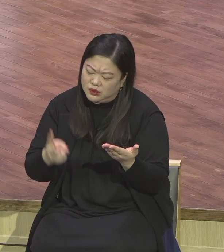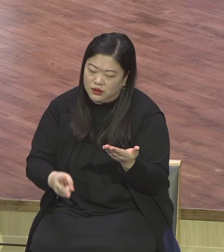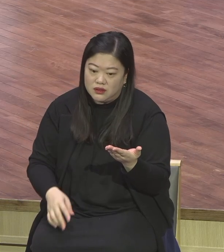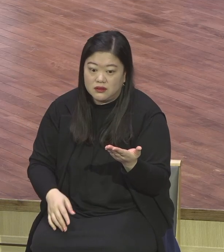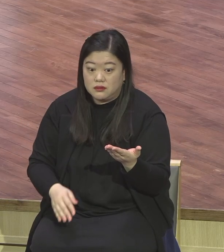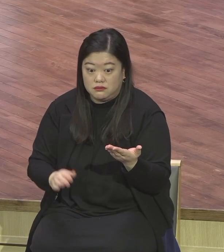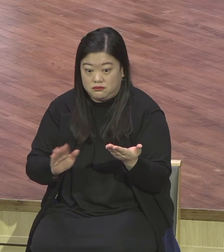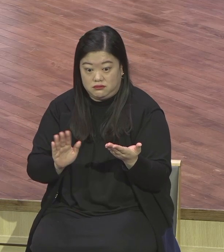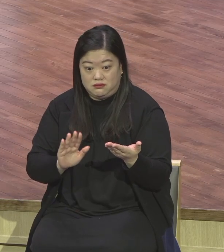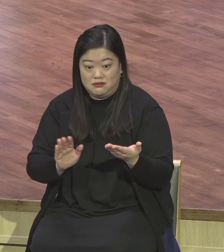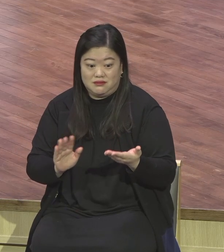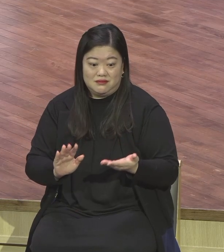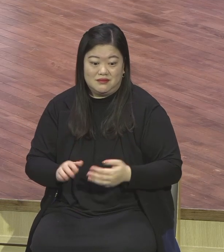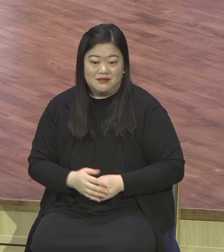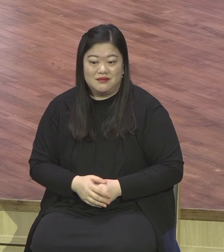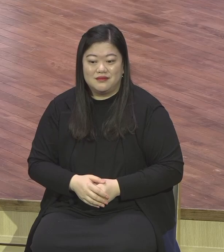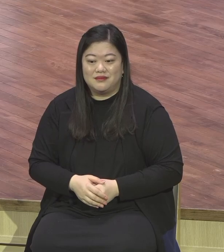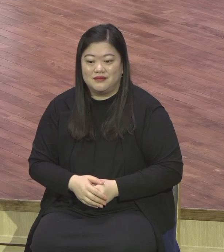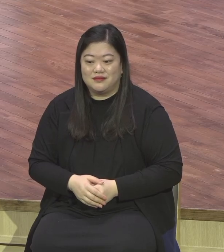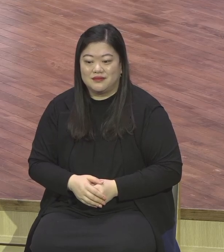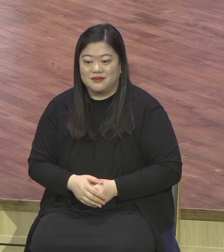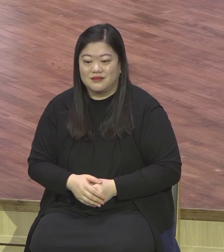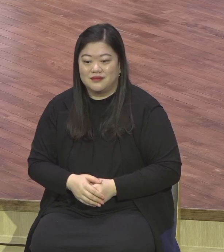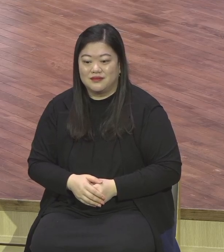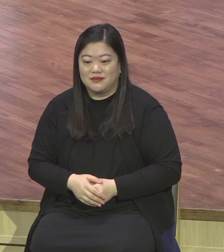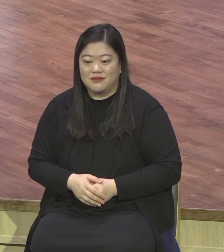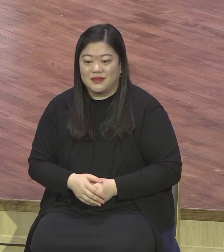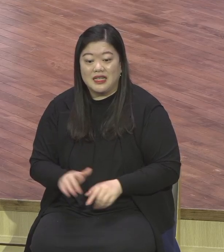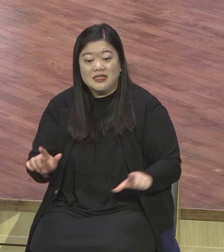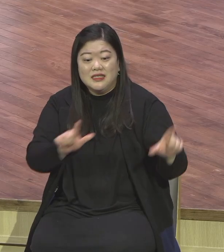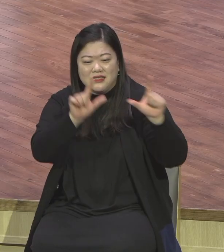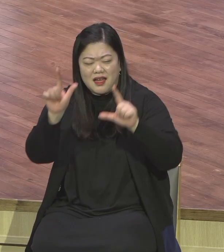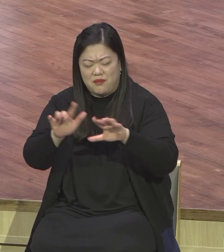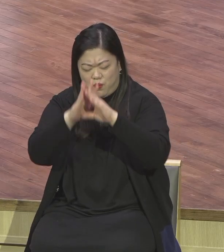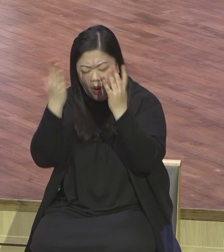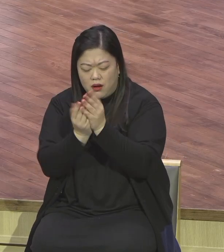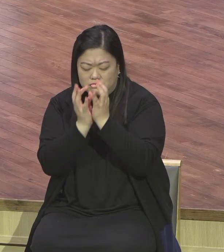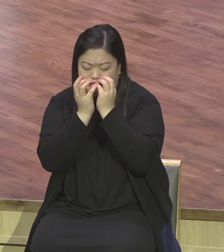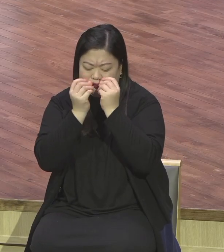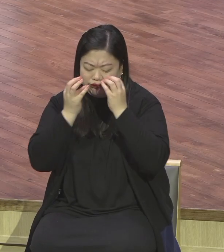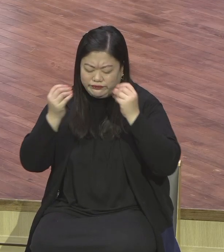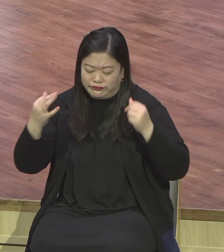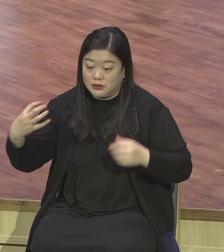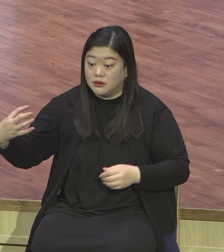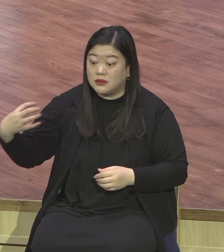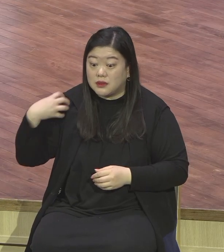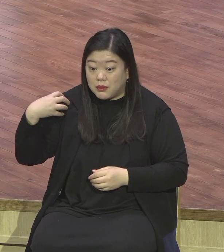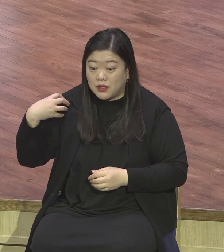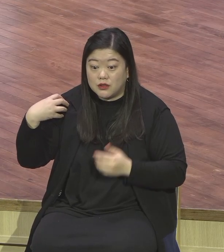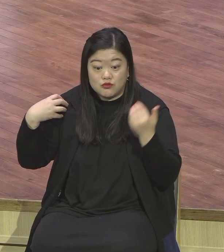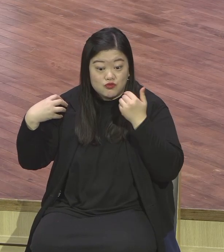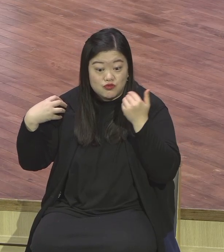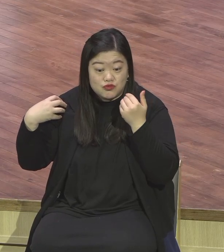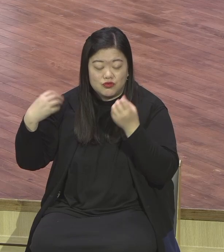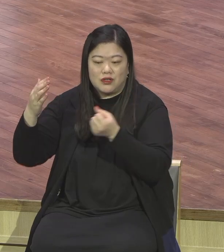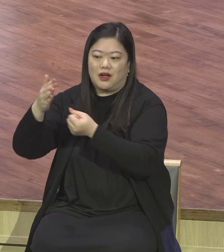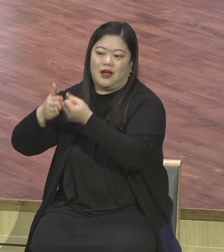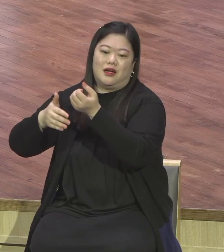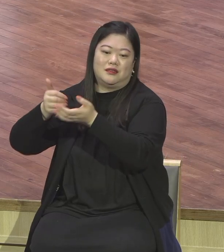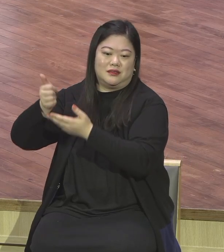말하면 인생의 생사 화복을 주원하시는 모든 것을